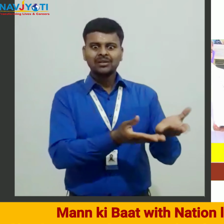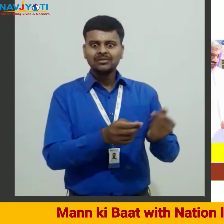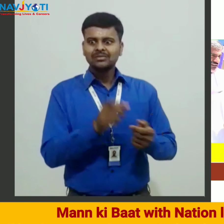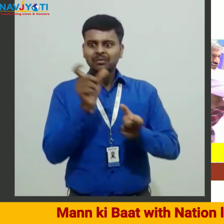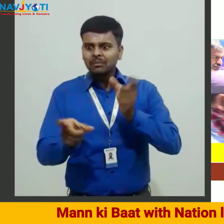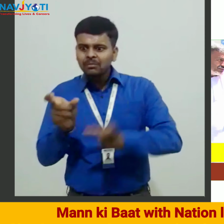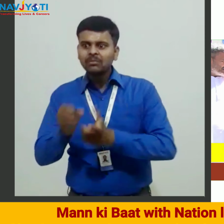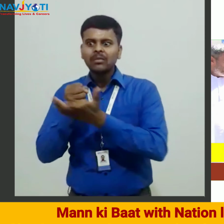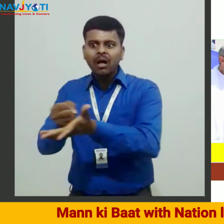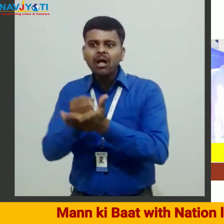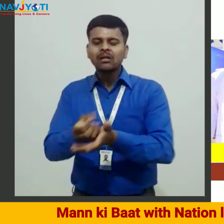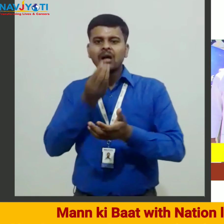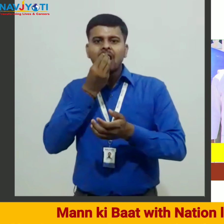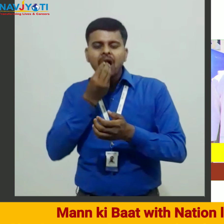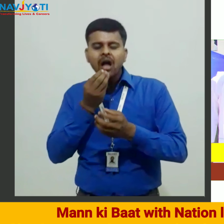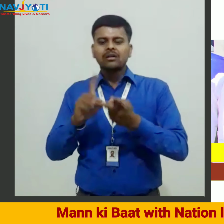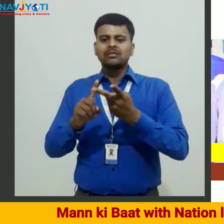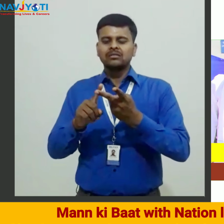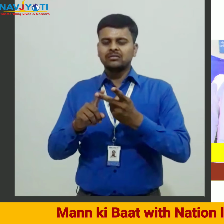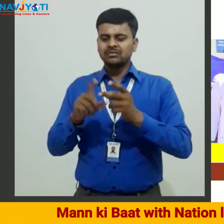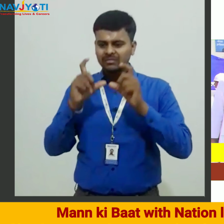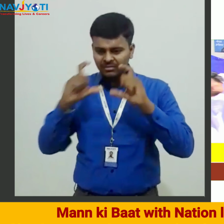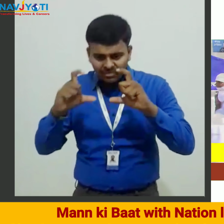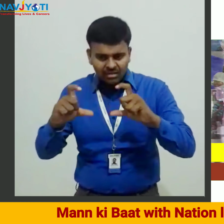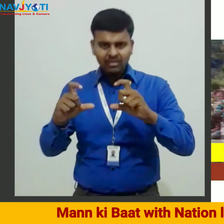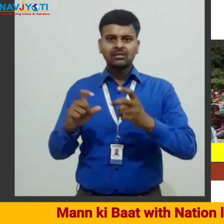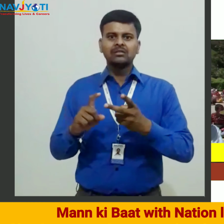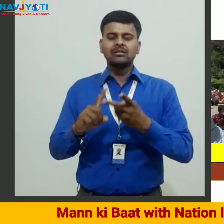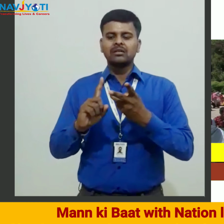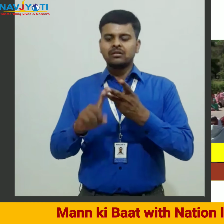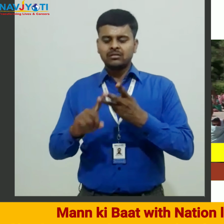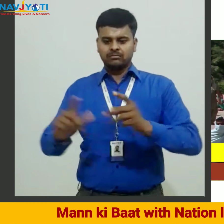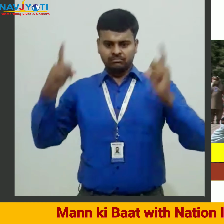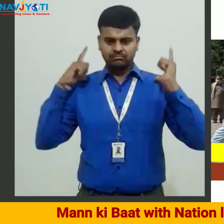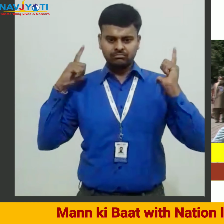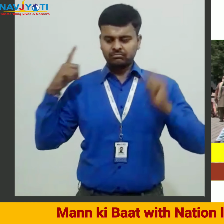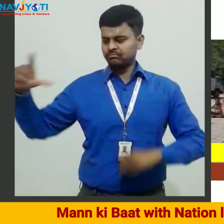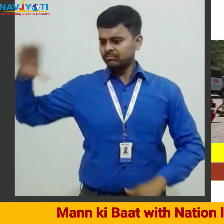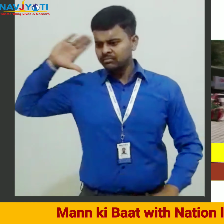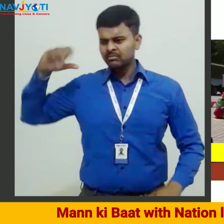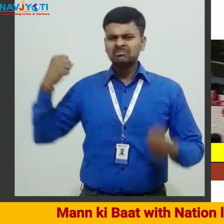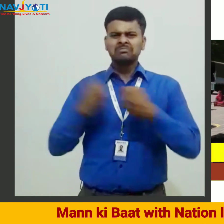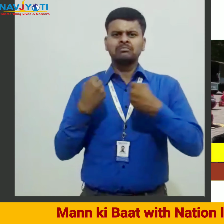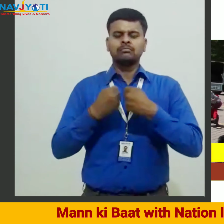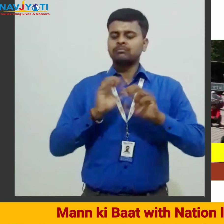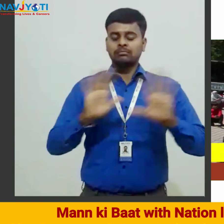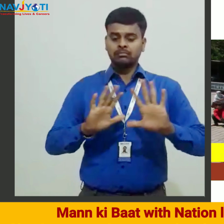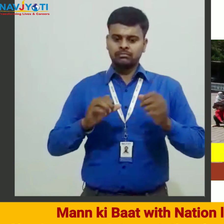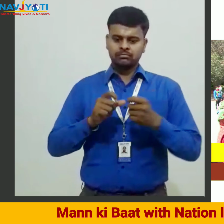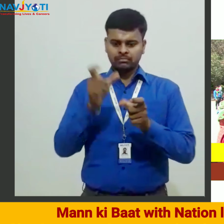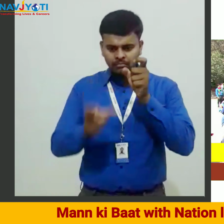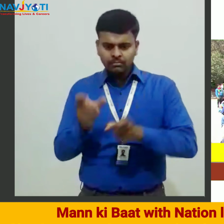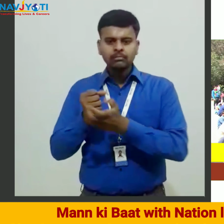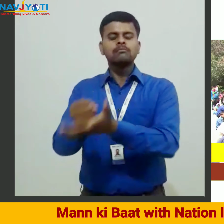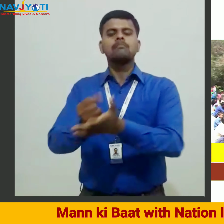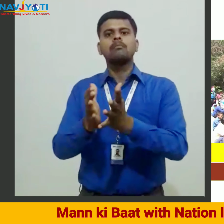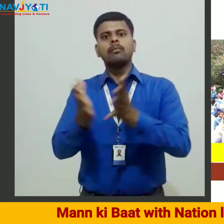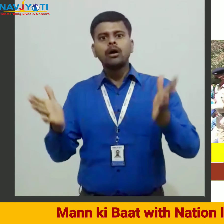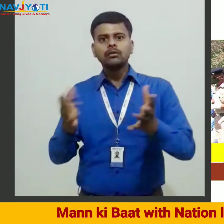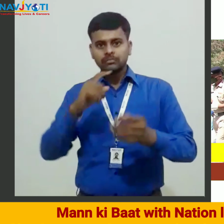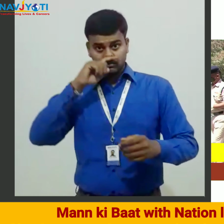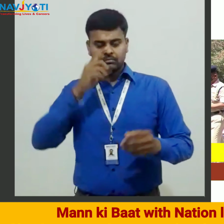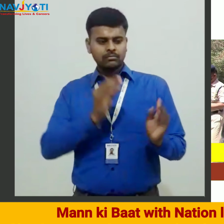पक्ष हमारे सामने उभर करके आया है, हमारे मन को झकझोर दिया है, हमारे दिल को